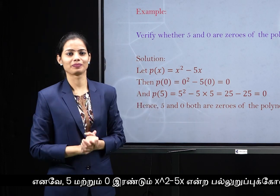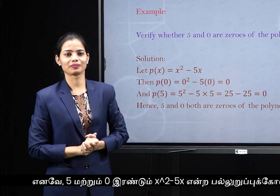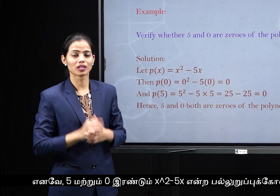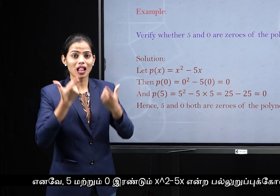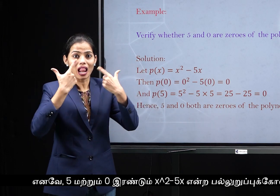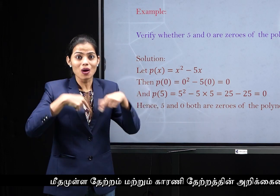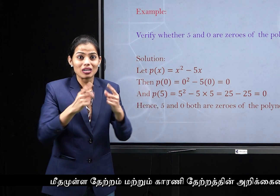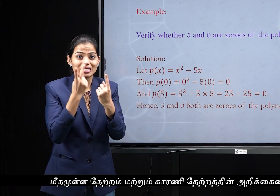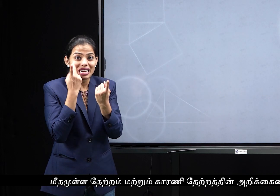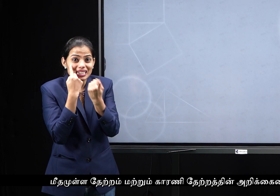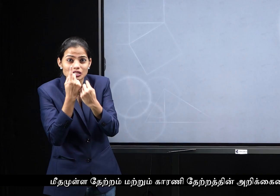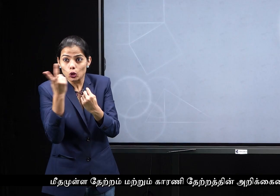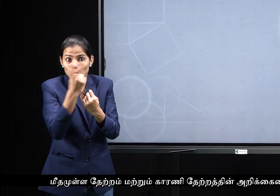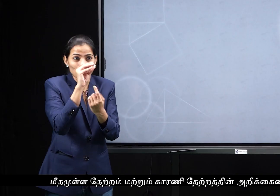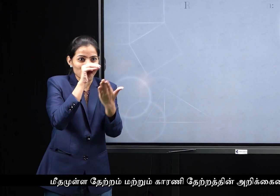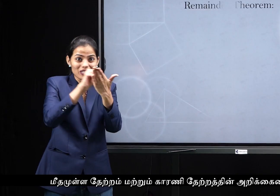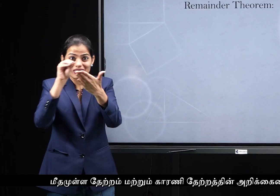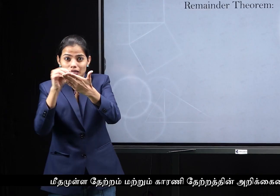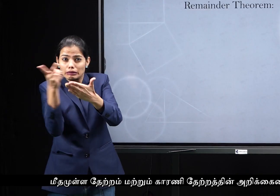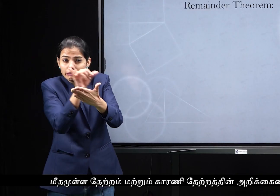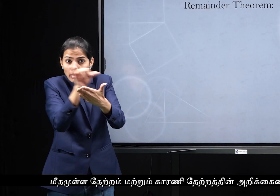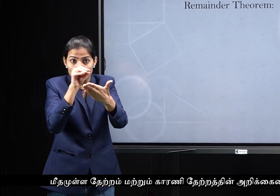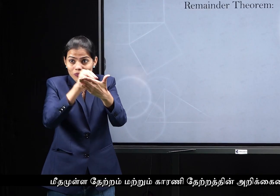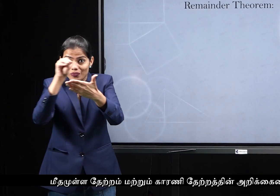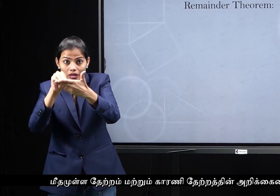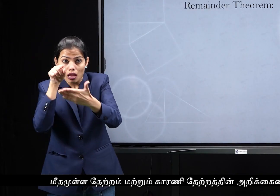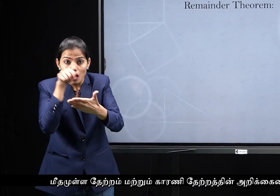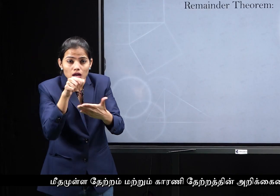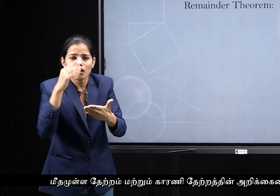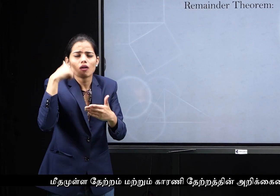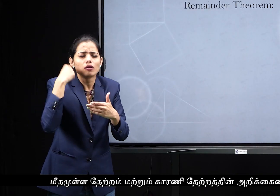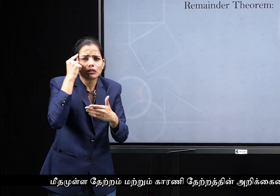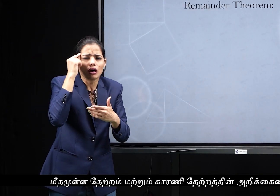மீதுள்ள தேற்றம் மற்றும் காரணி தேற்றத்தின் அறிக்கையை சரிபார்ப்போம்.